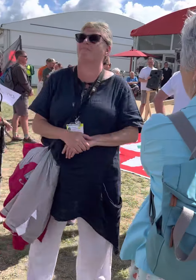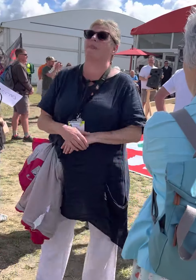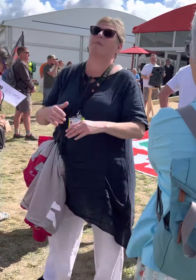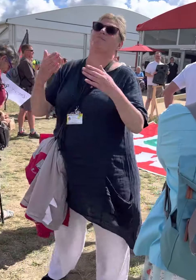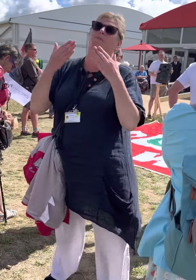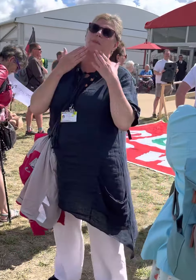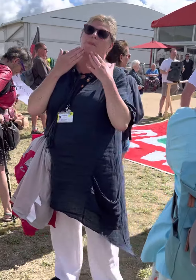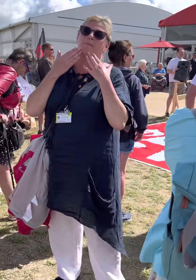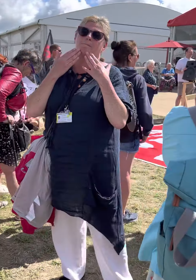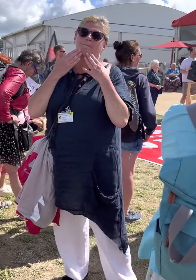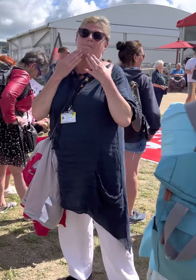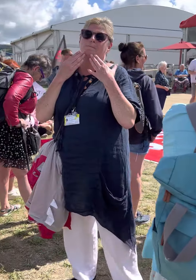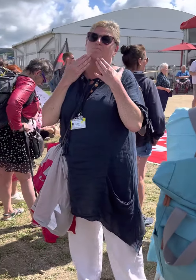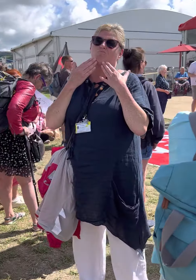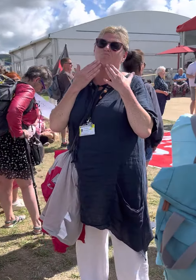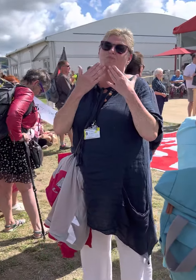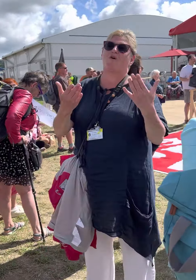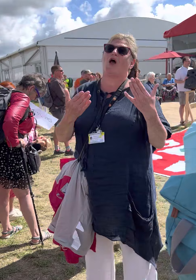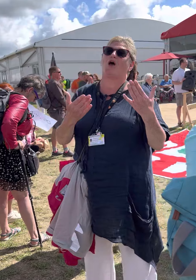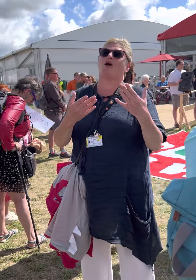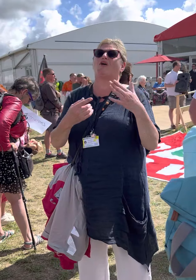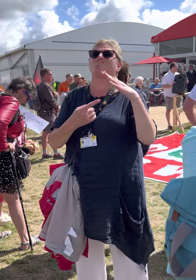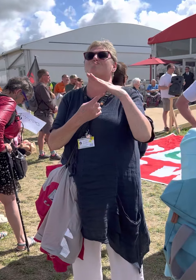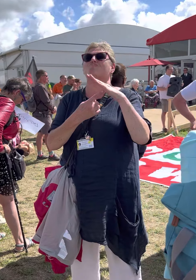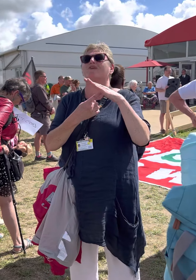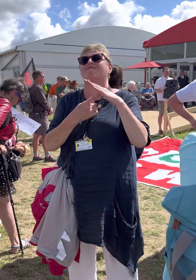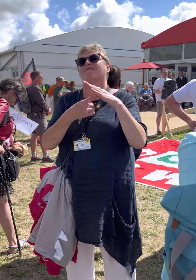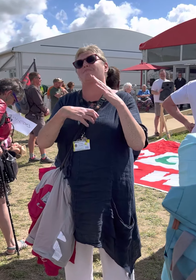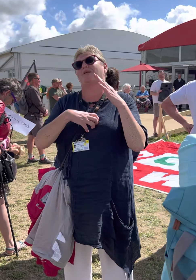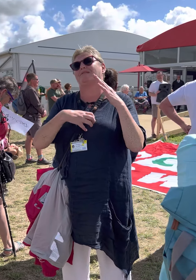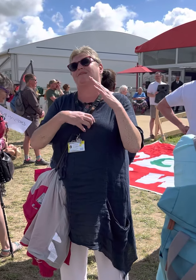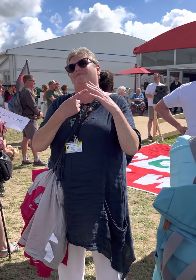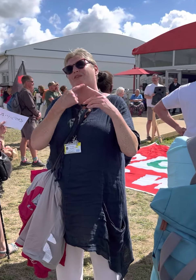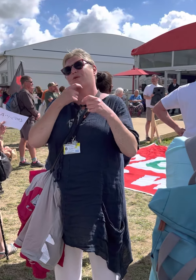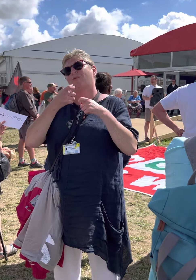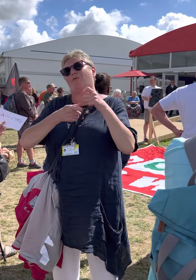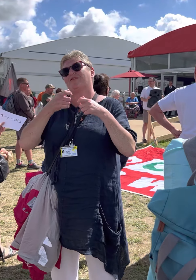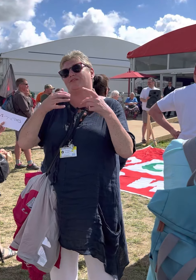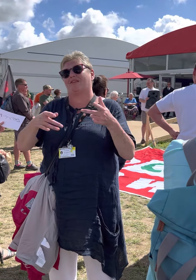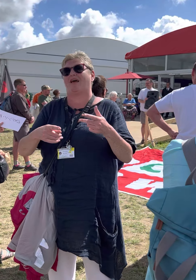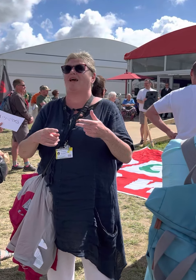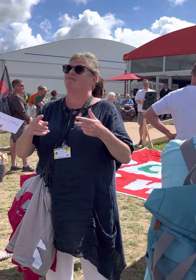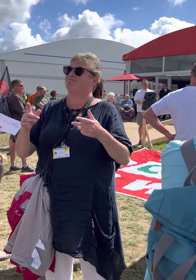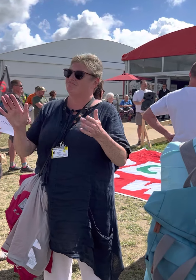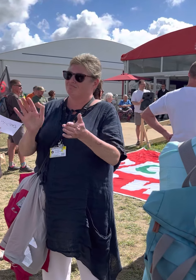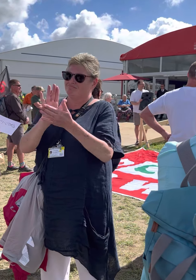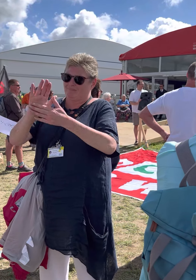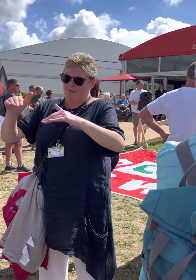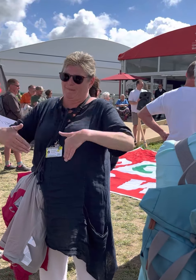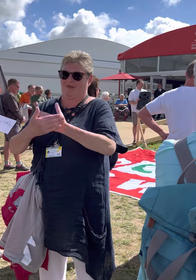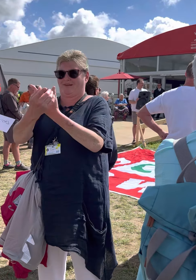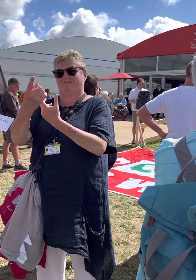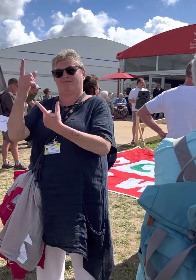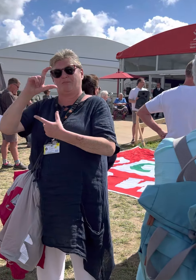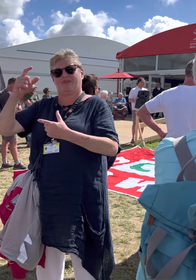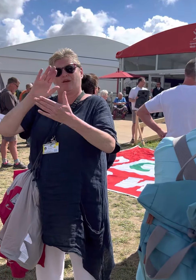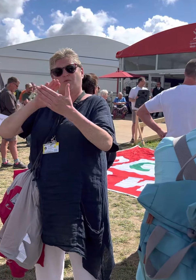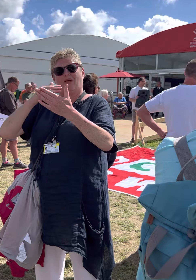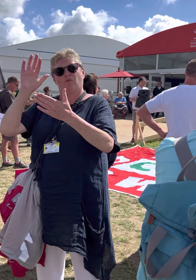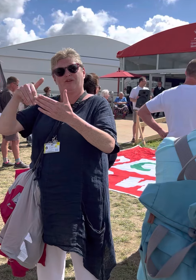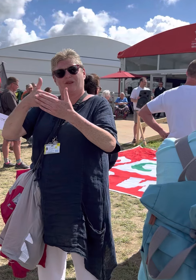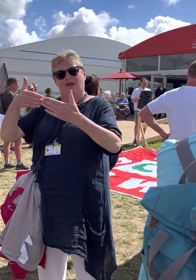Diolch yn fawr iawn i'r prif weinidog am ei eiriau yna ac am ddymuno pen-blwydd hapus i Gymdeithas yr